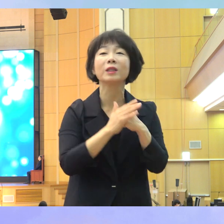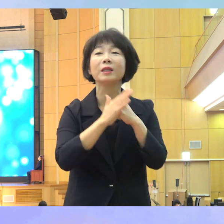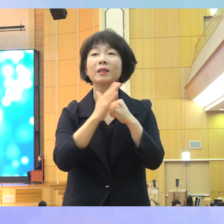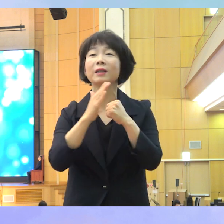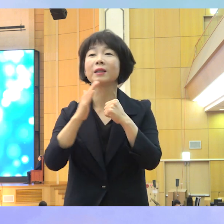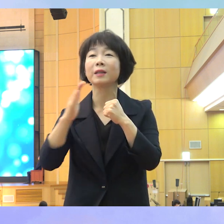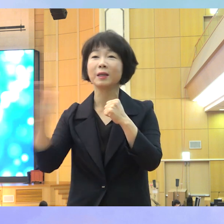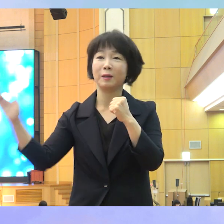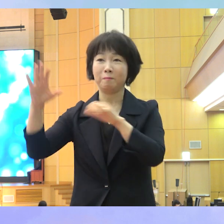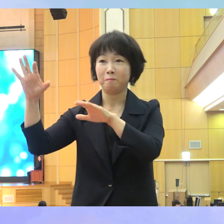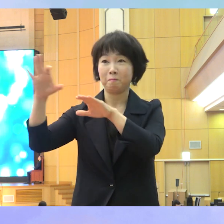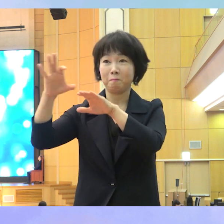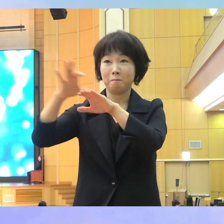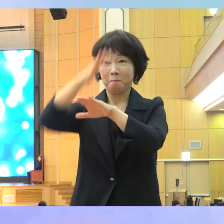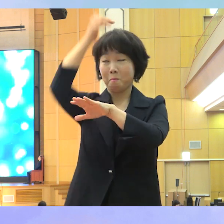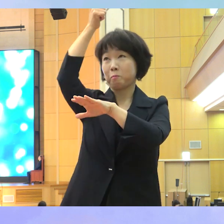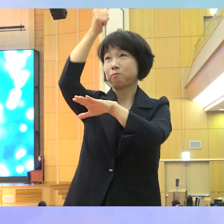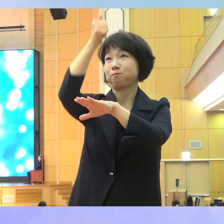경배하오니